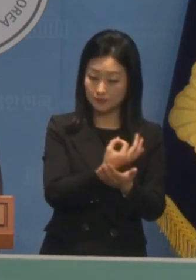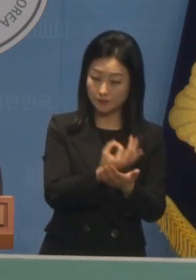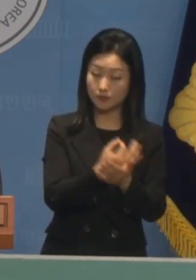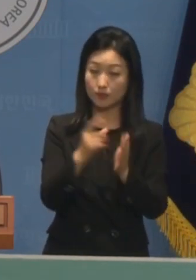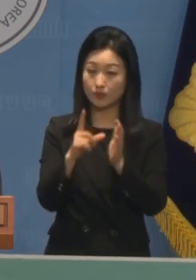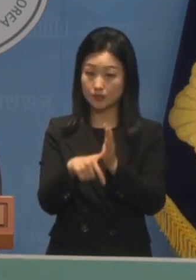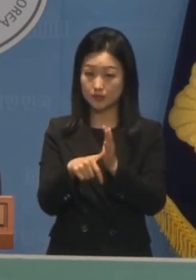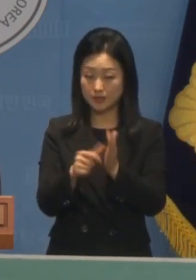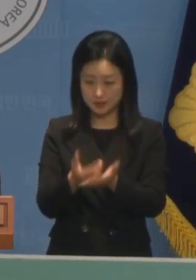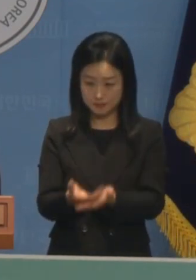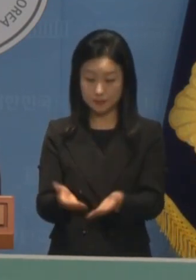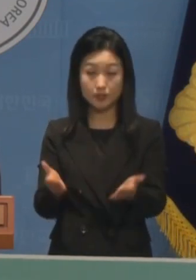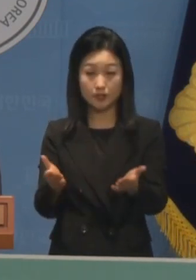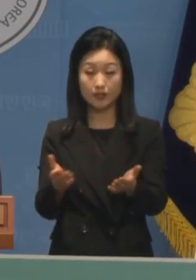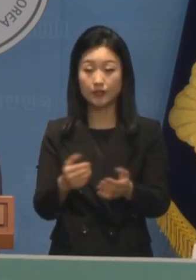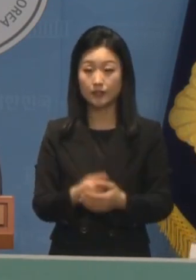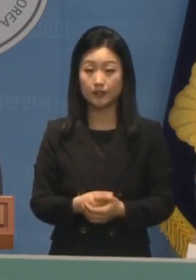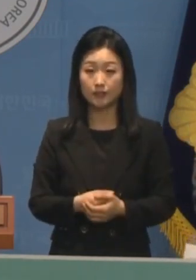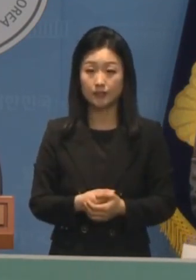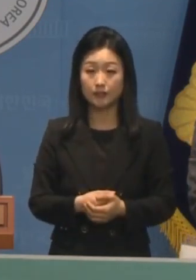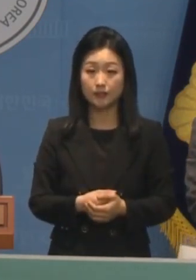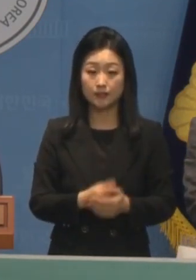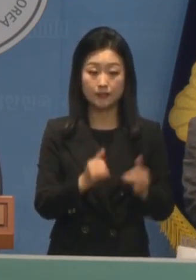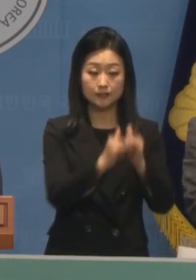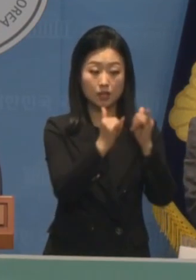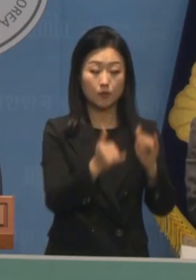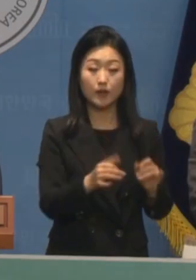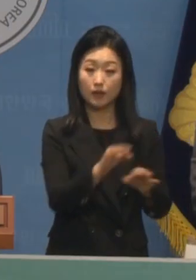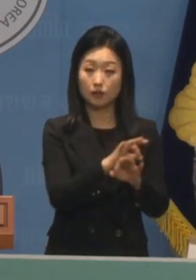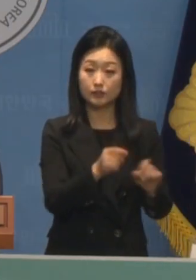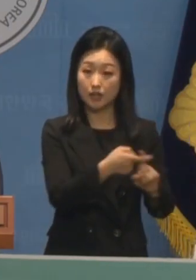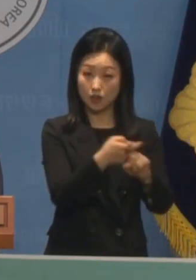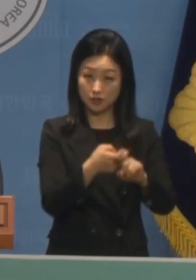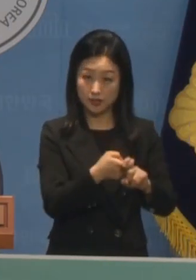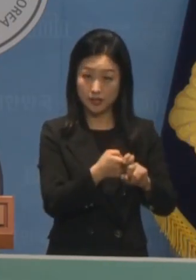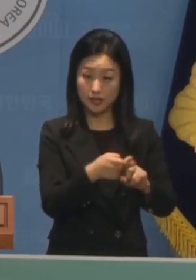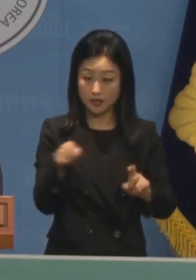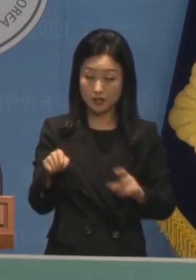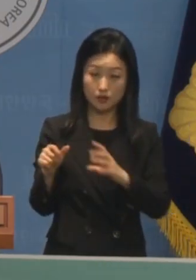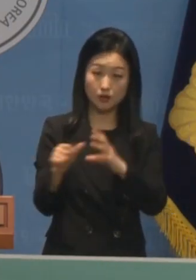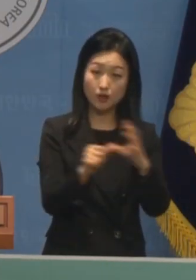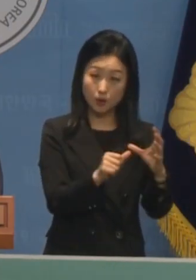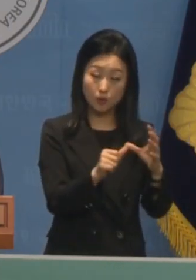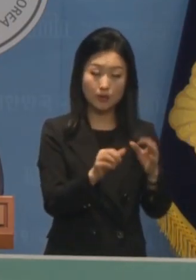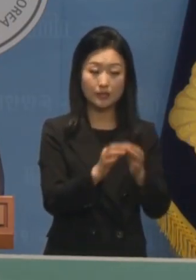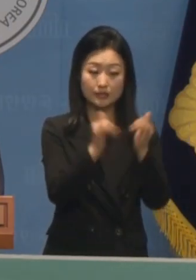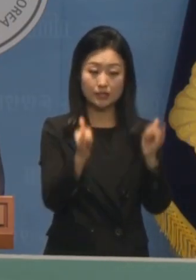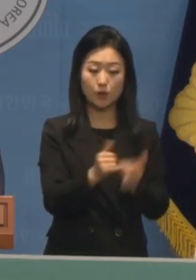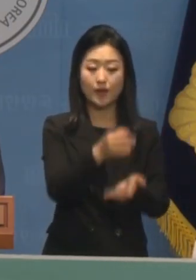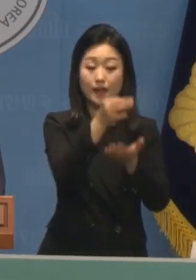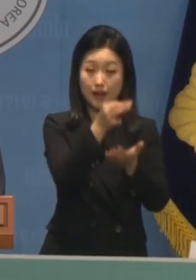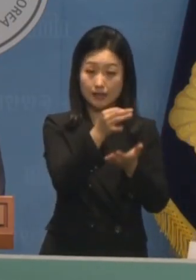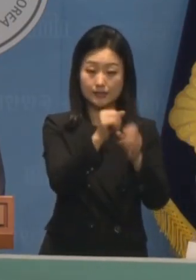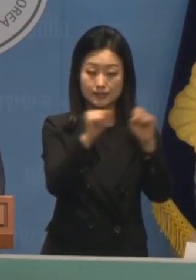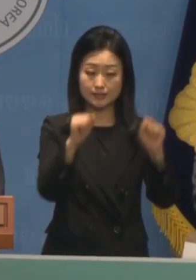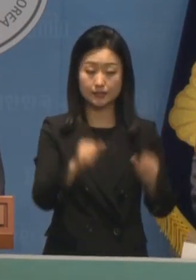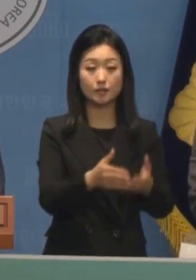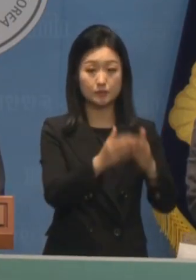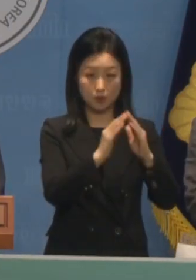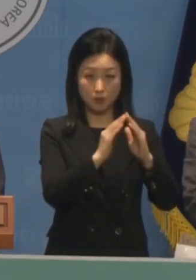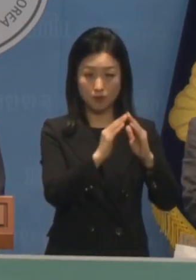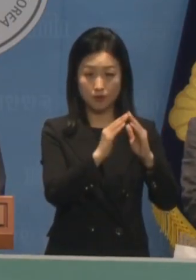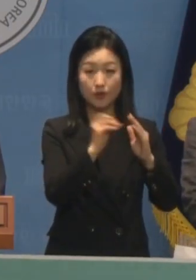시간을 보장합니다. 사회연대경제 역시 이를 기반으로 사회적 가치를 실현하는 핵심 인프라를